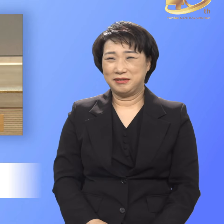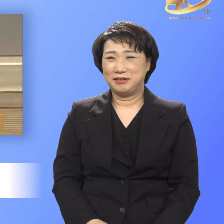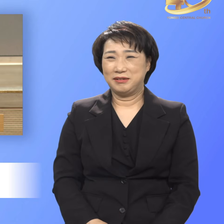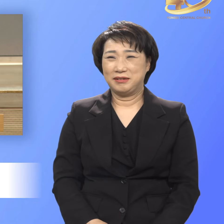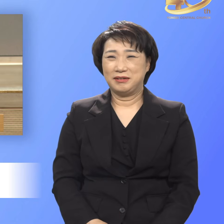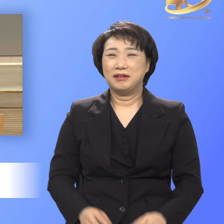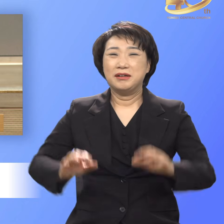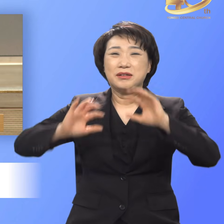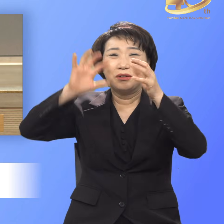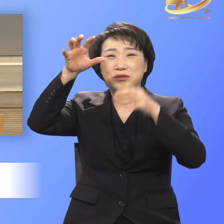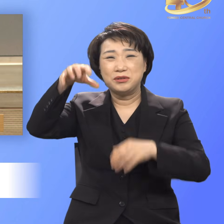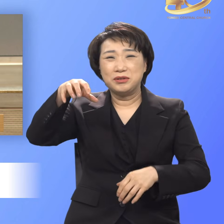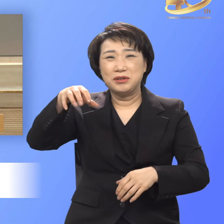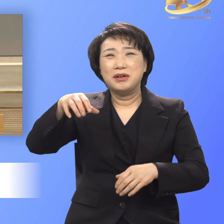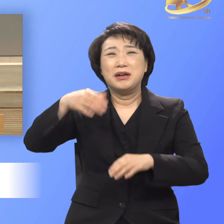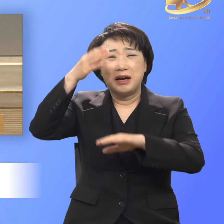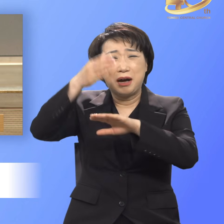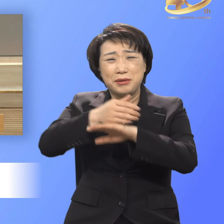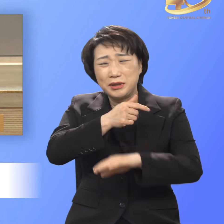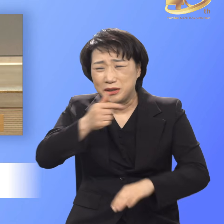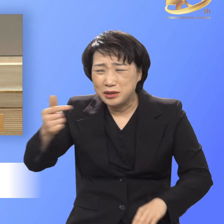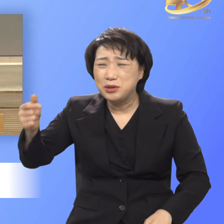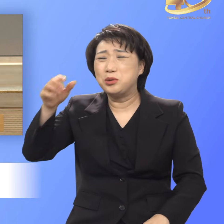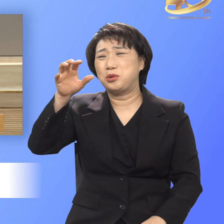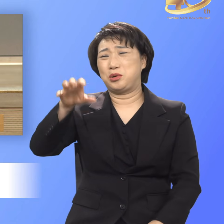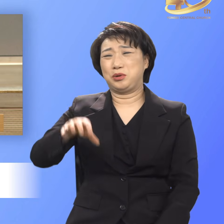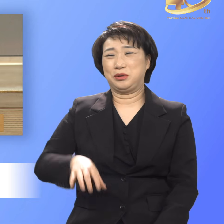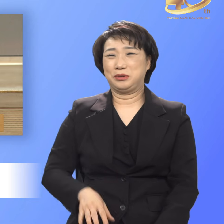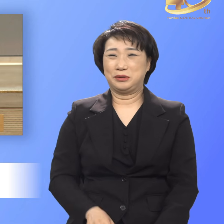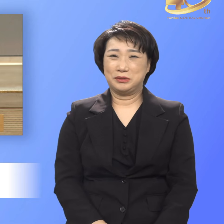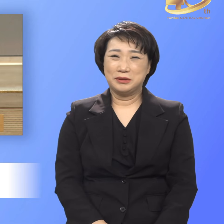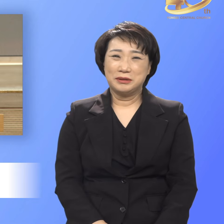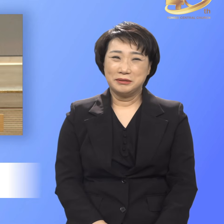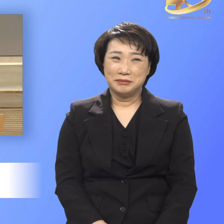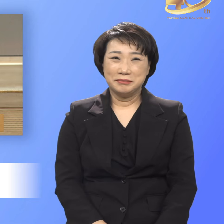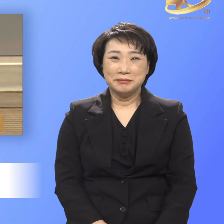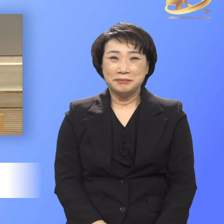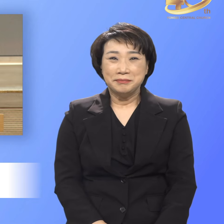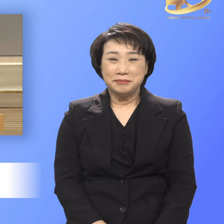천국은 얼마나 감사가 넘치는 곳이.